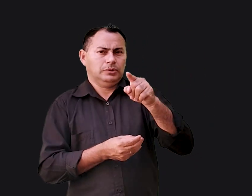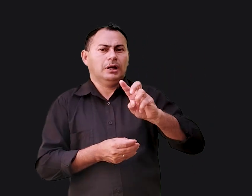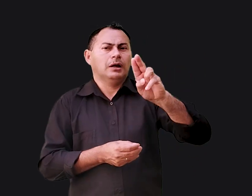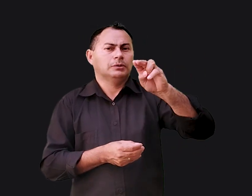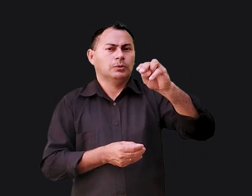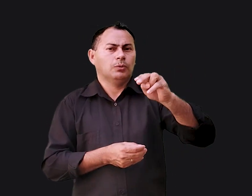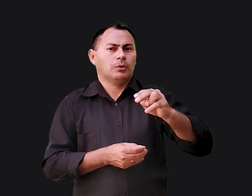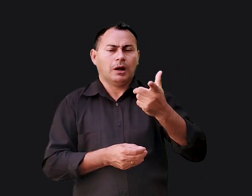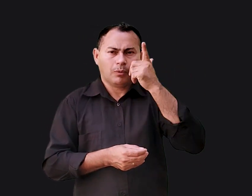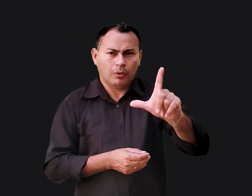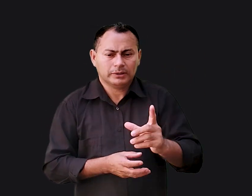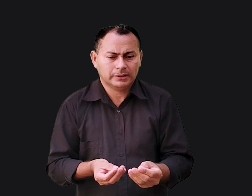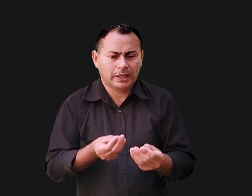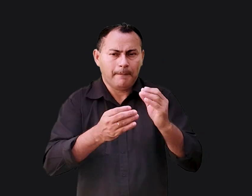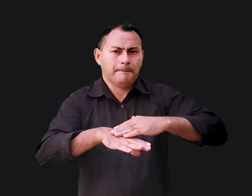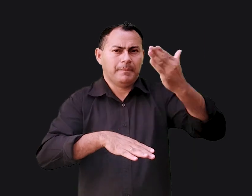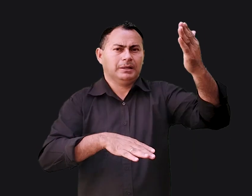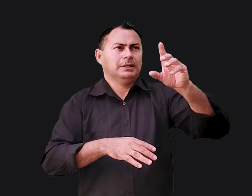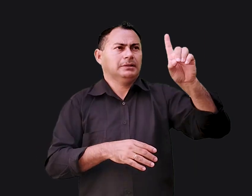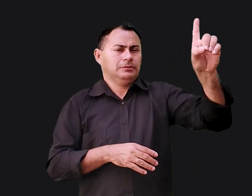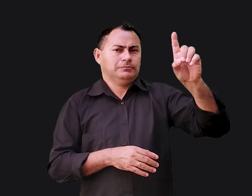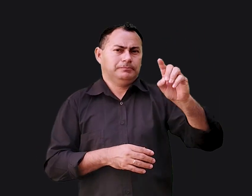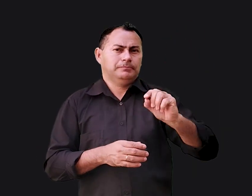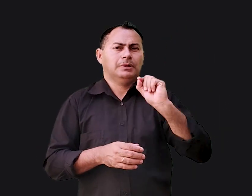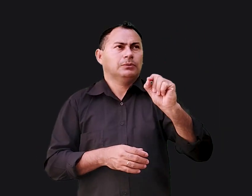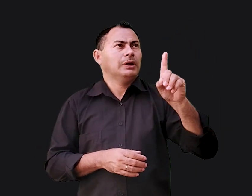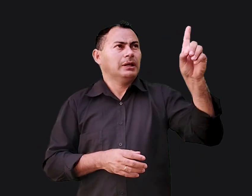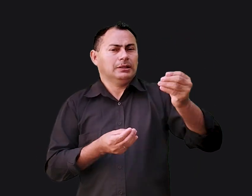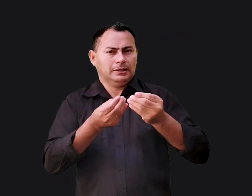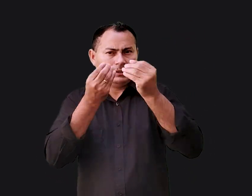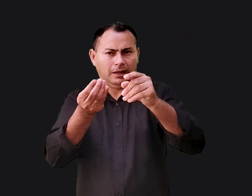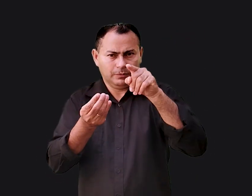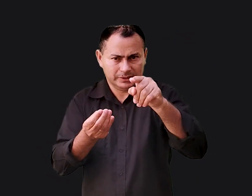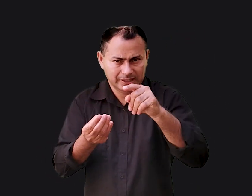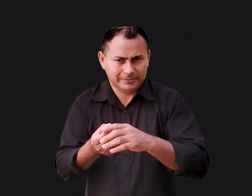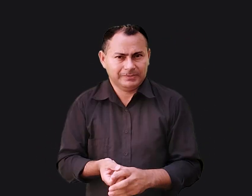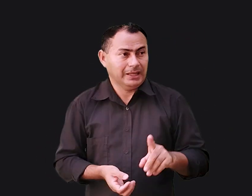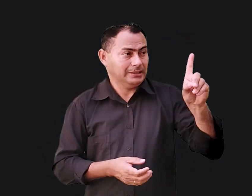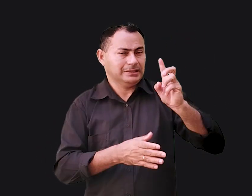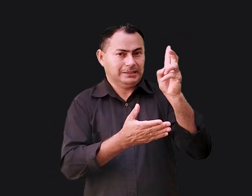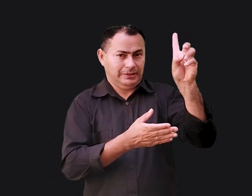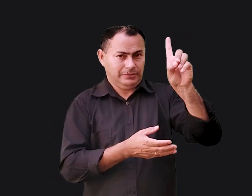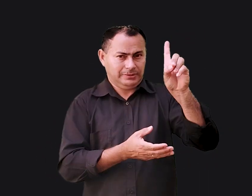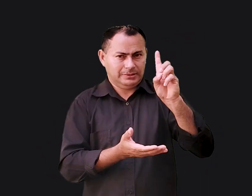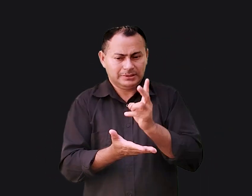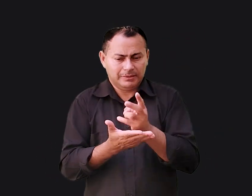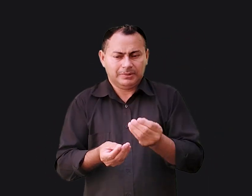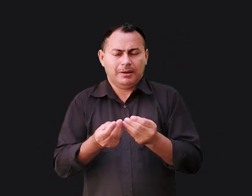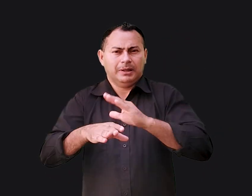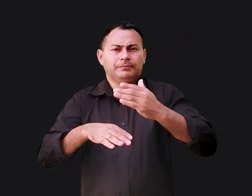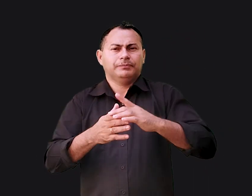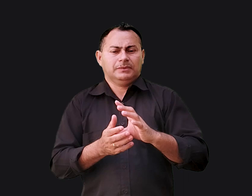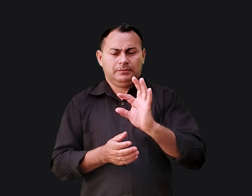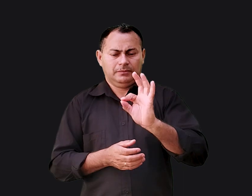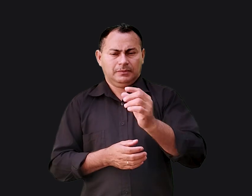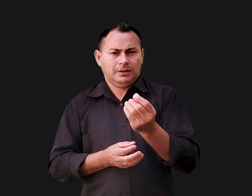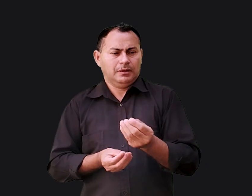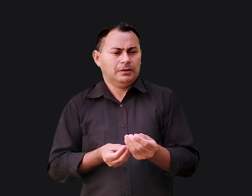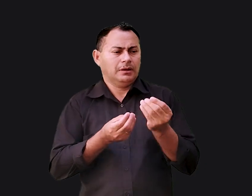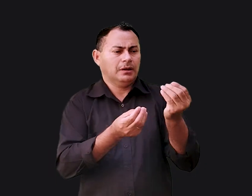você nunca consegue dar mais a Deus do que Ele dá a você. Sabe, eu dei a minha moedinha de oferta e voltei para